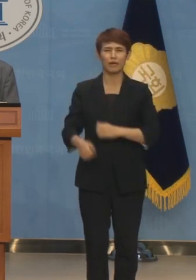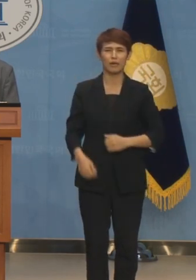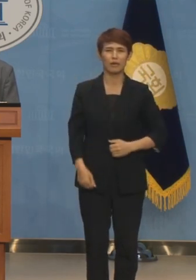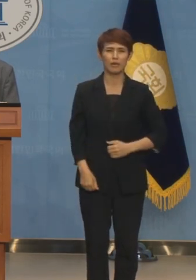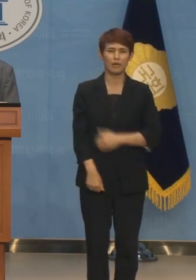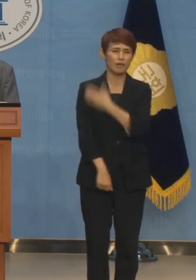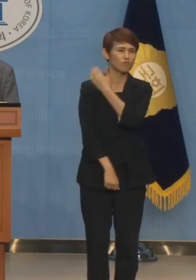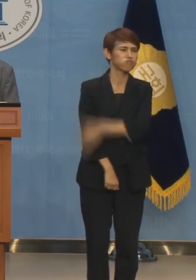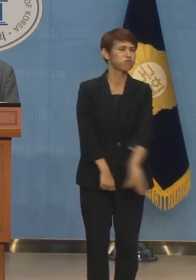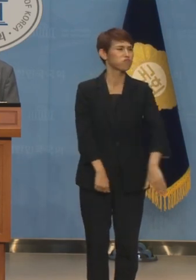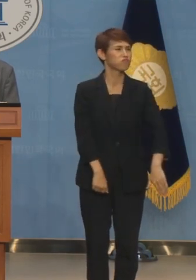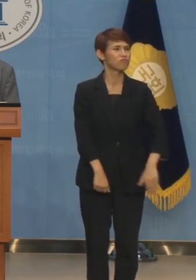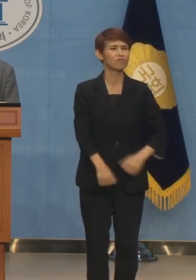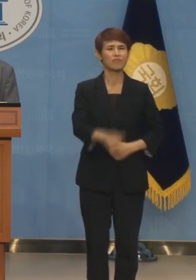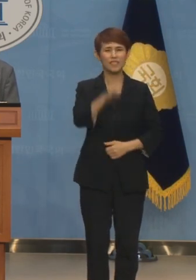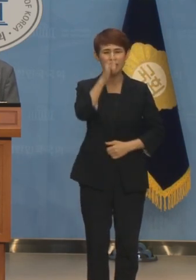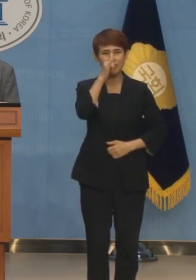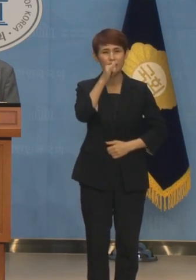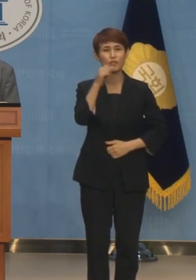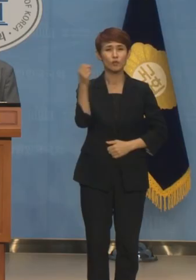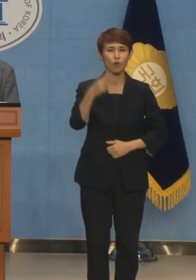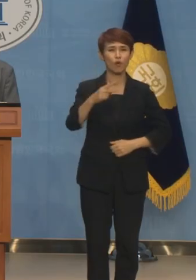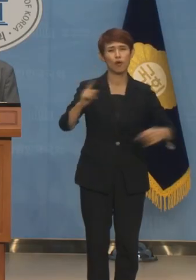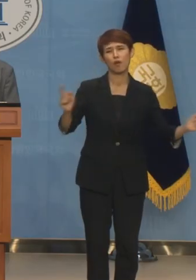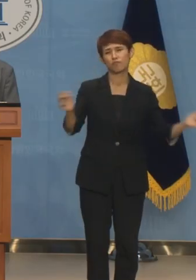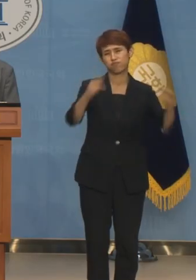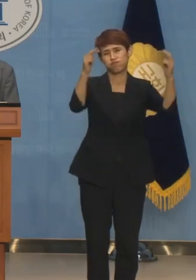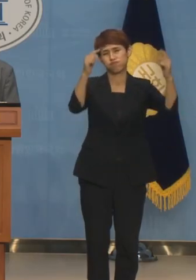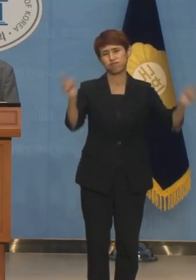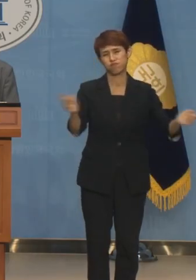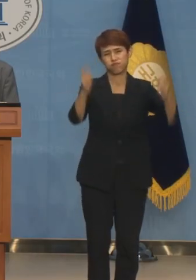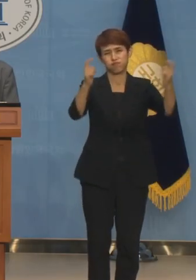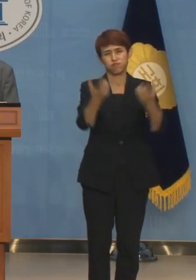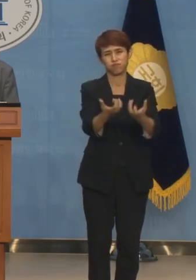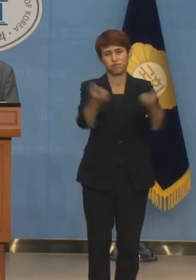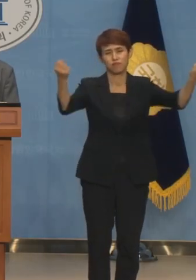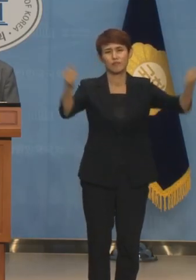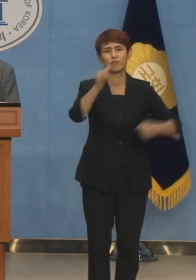조롱이 난무하는 분열의 사회를 조장하고 있습니다.